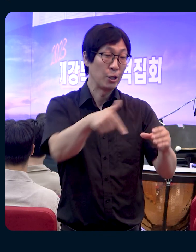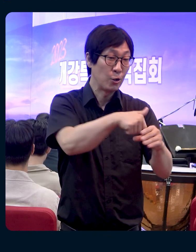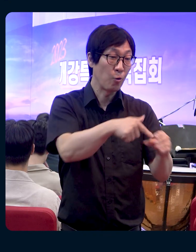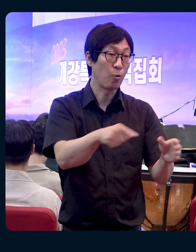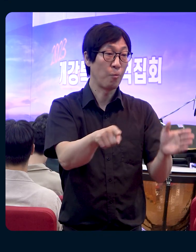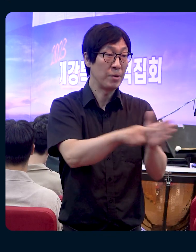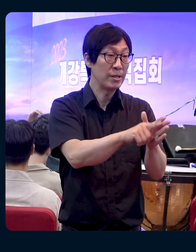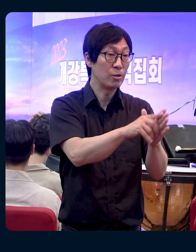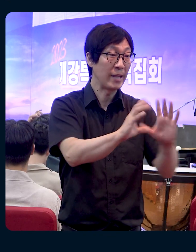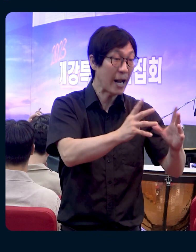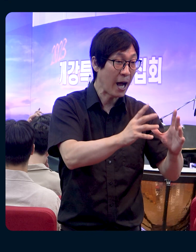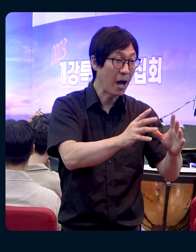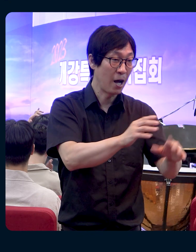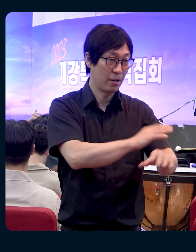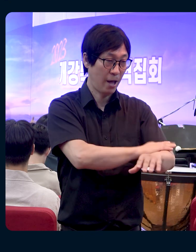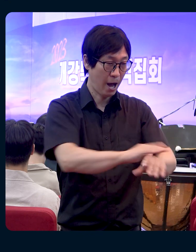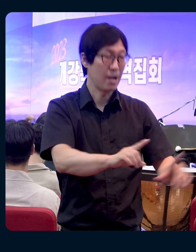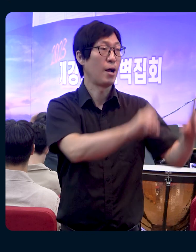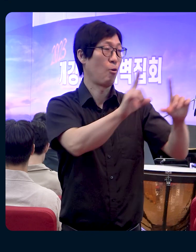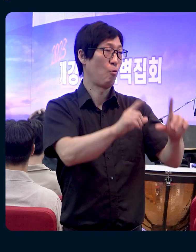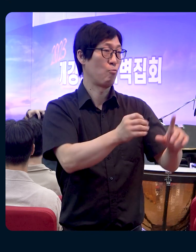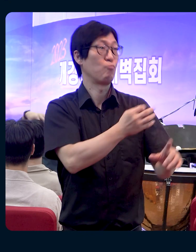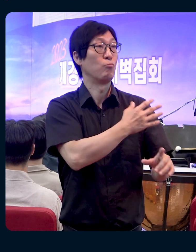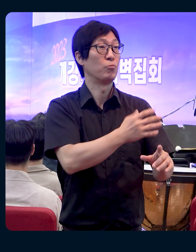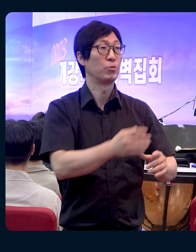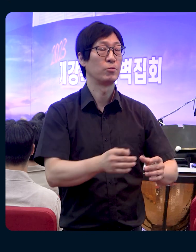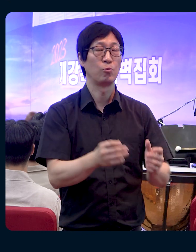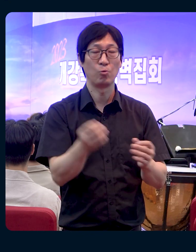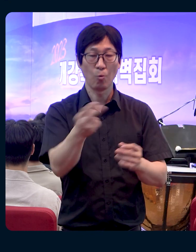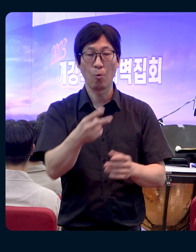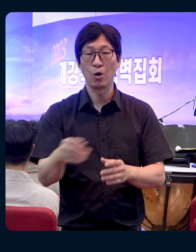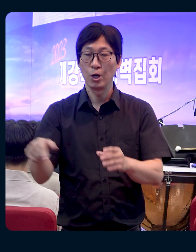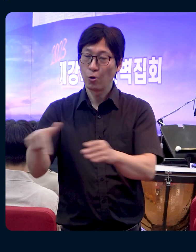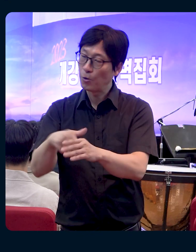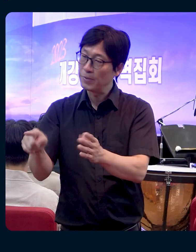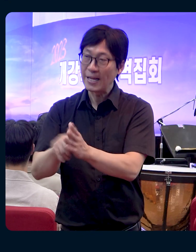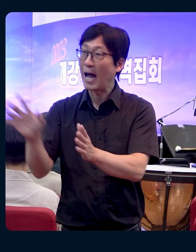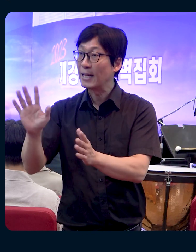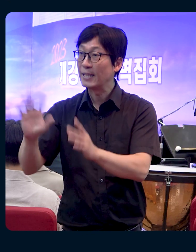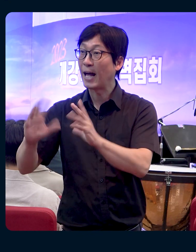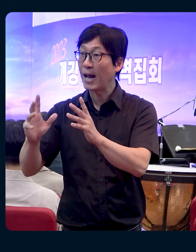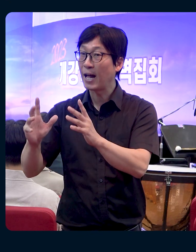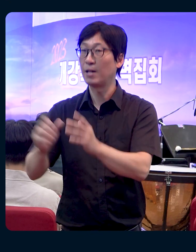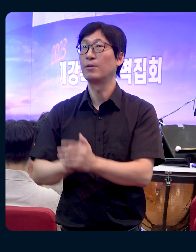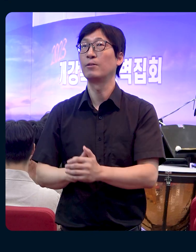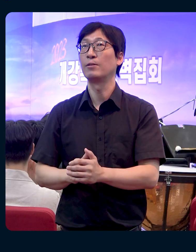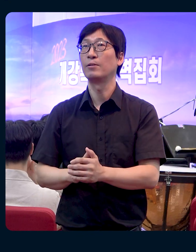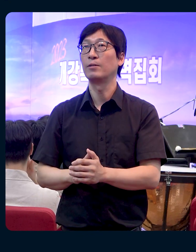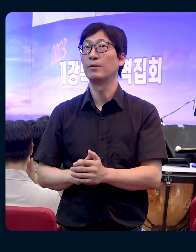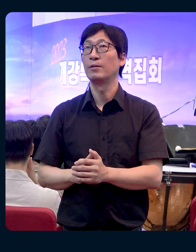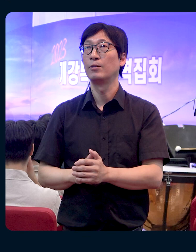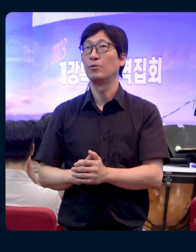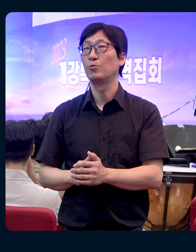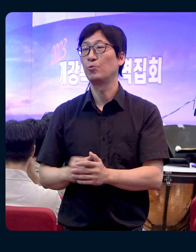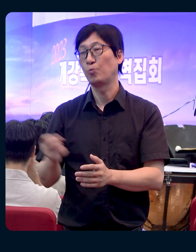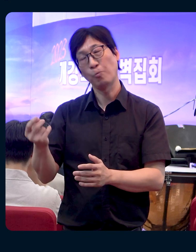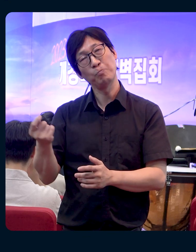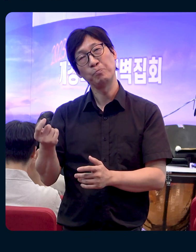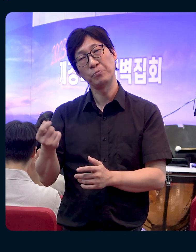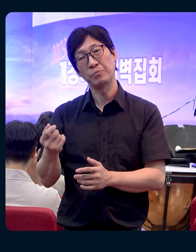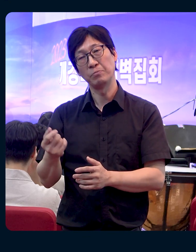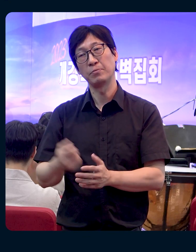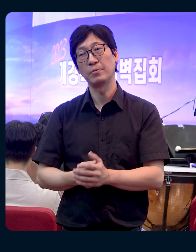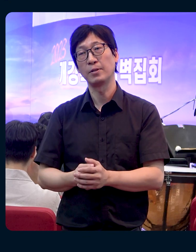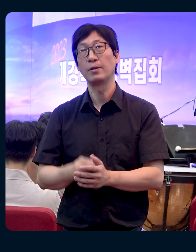잘 살고, 그리고 기독교 국가가 아닌 거기에는 국가가 아닌 거기에는 이제 그